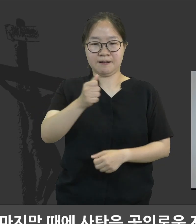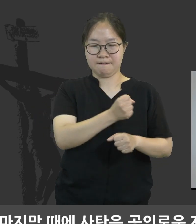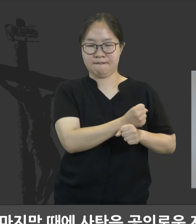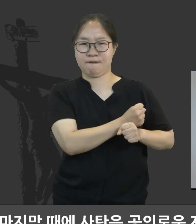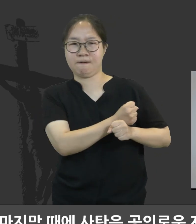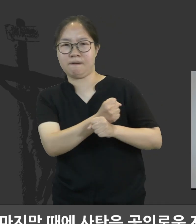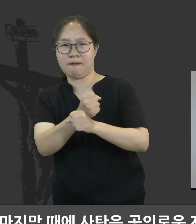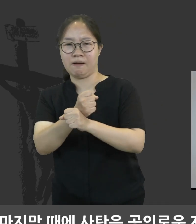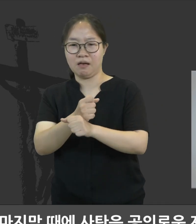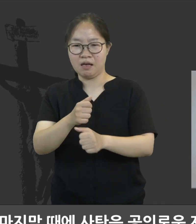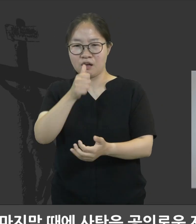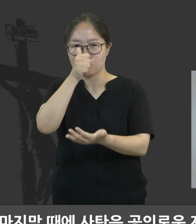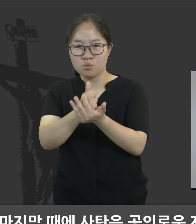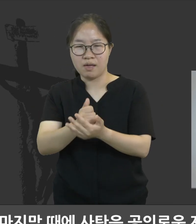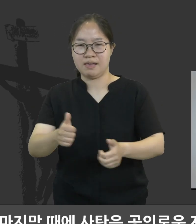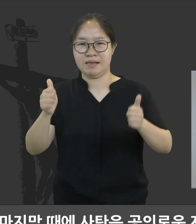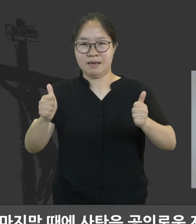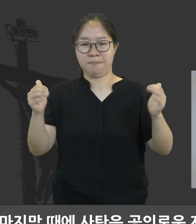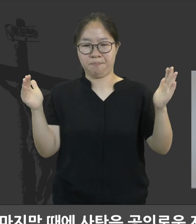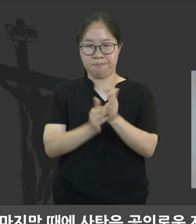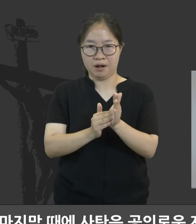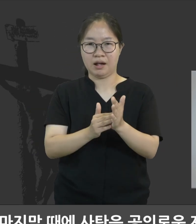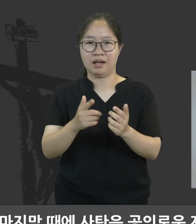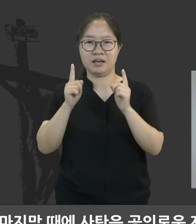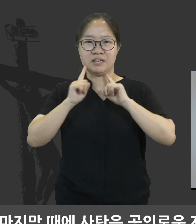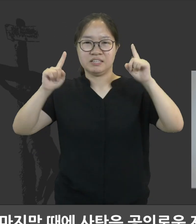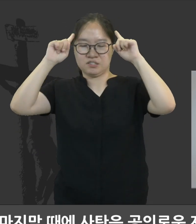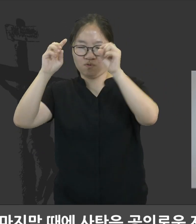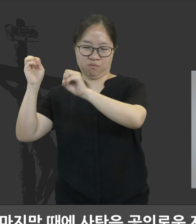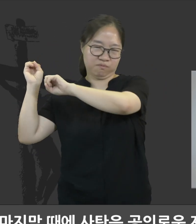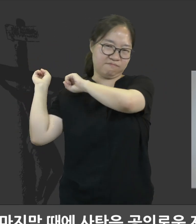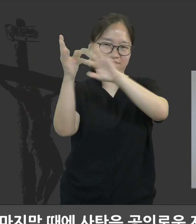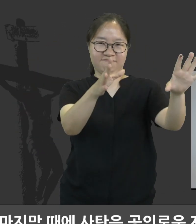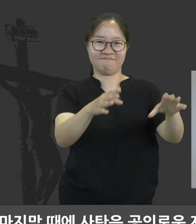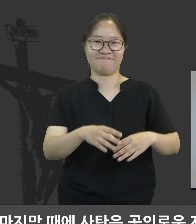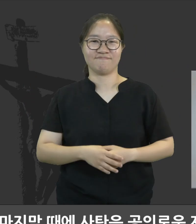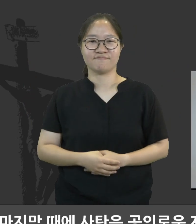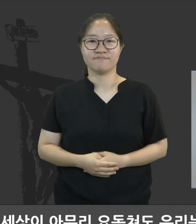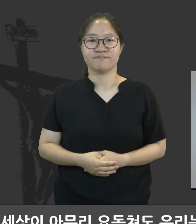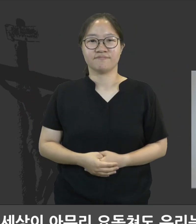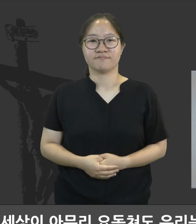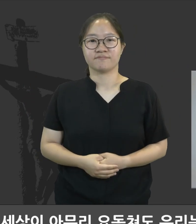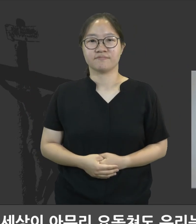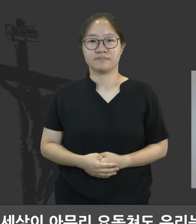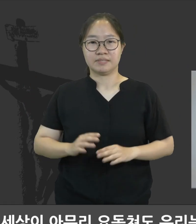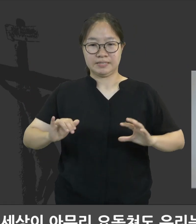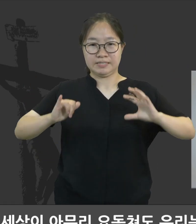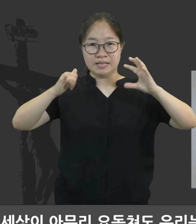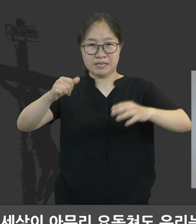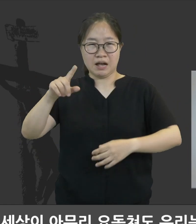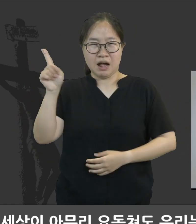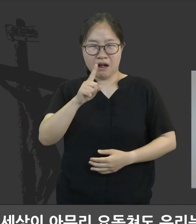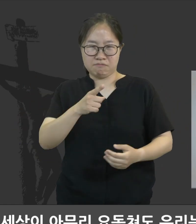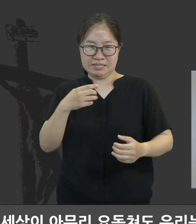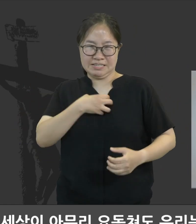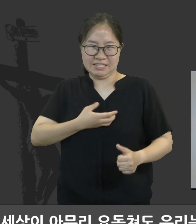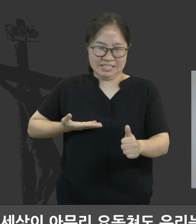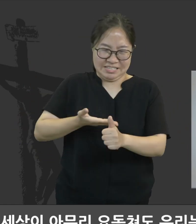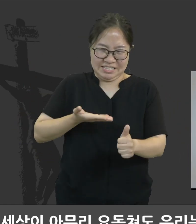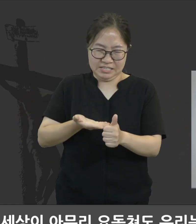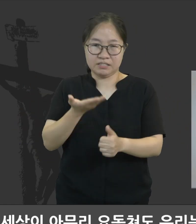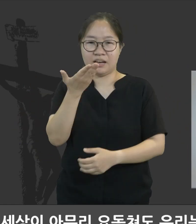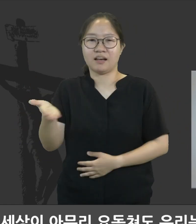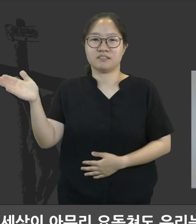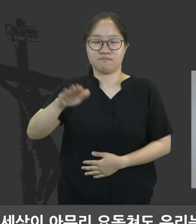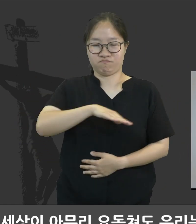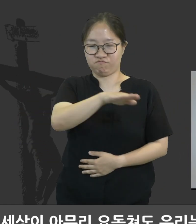신문받고 영원한 불구덩이에 던져질 것입니다. 세상이 아무리 요동쳐도 우리는 걱정할